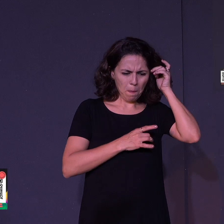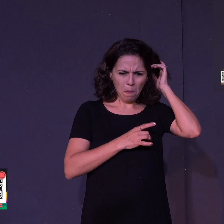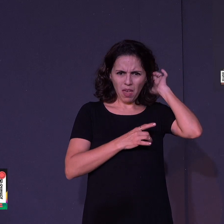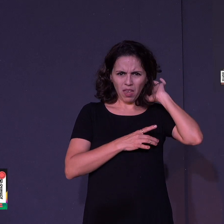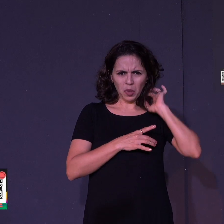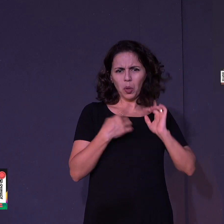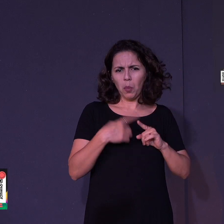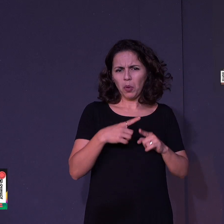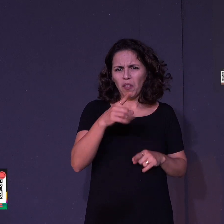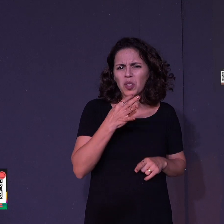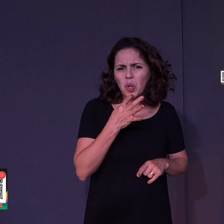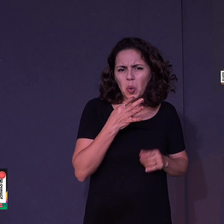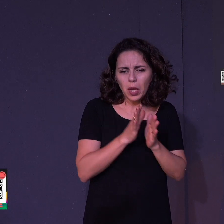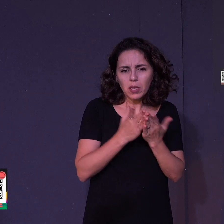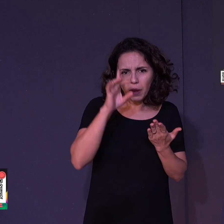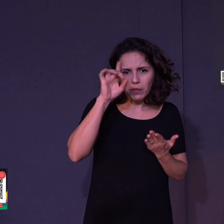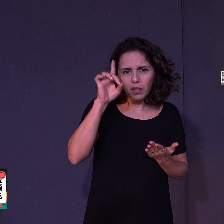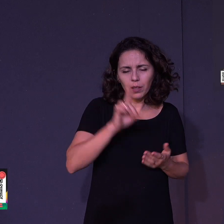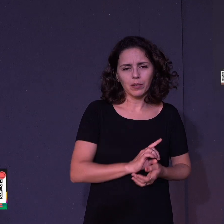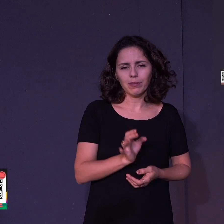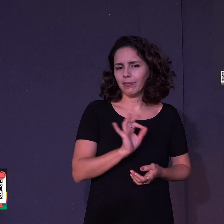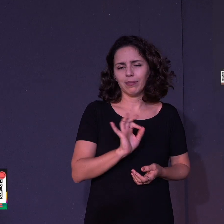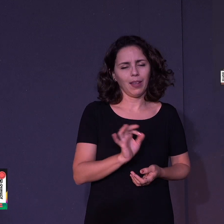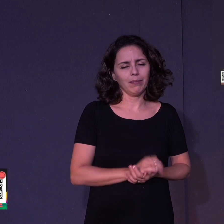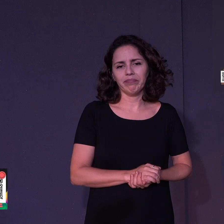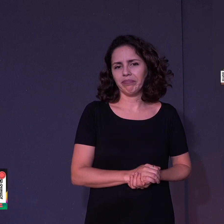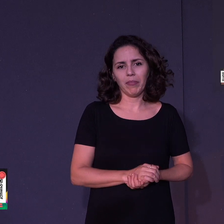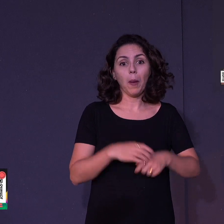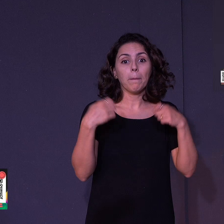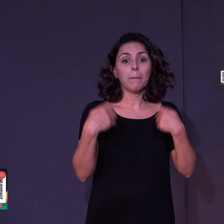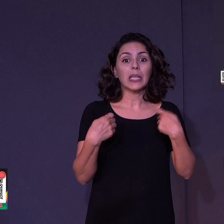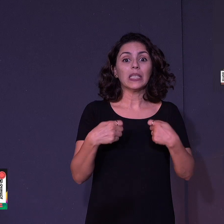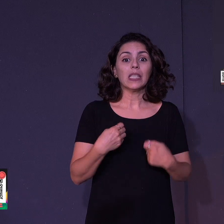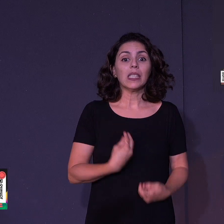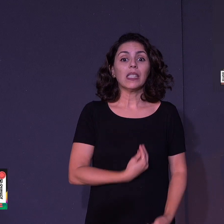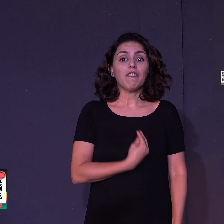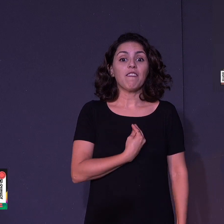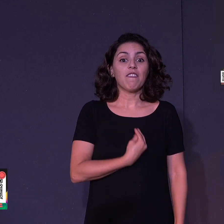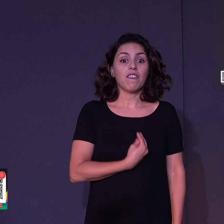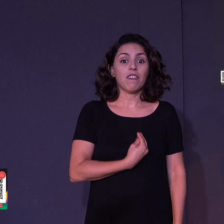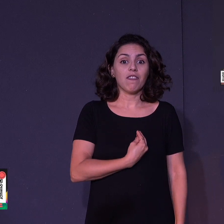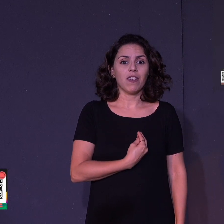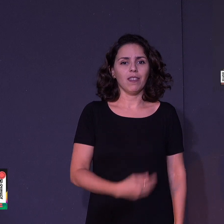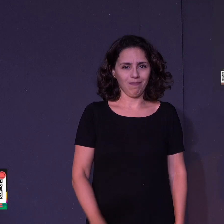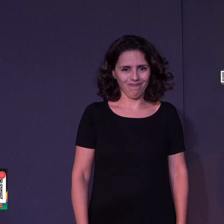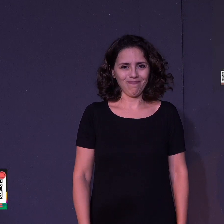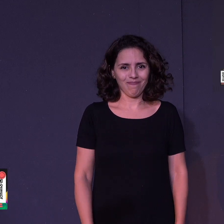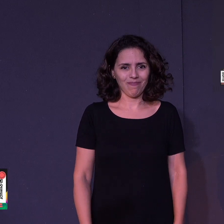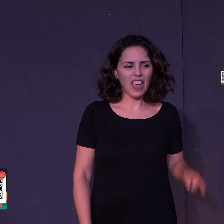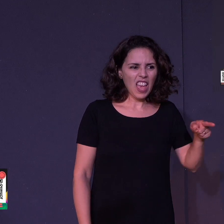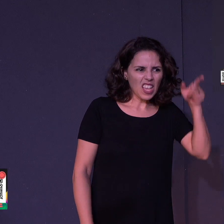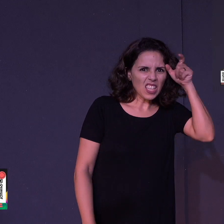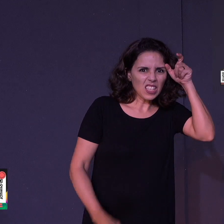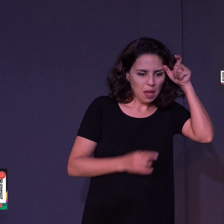Bíblia de Gênesis e Apocalipse. Porque não adianta conhecer e não aplicar. O diabo tem medo de um crente orando. Ele